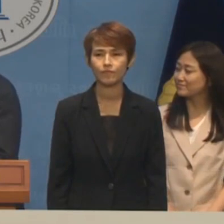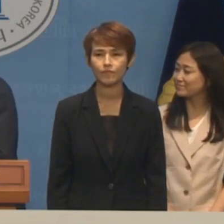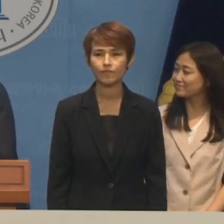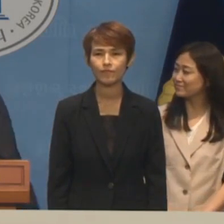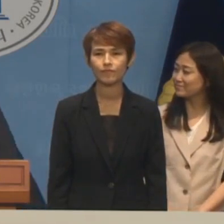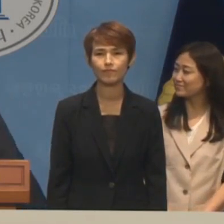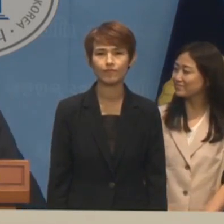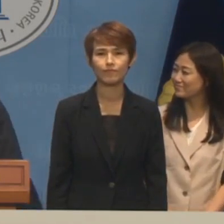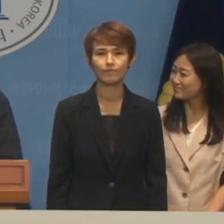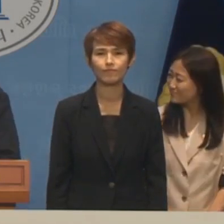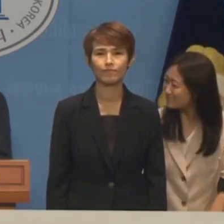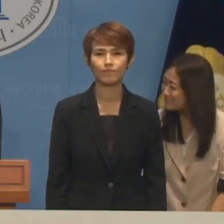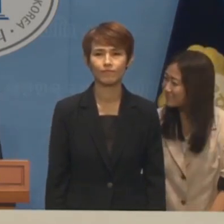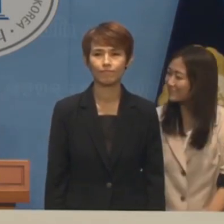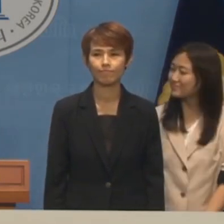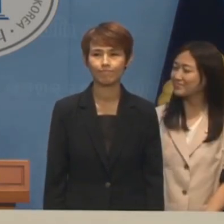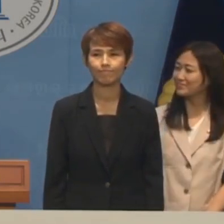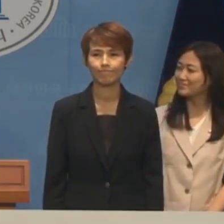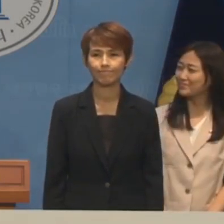아이고,